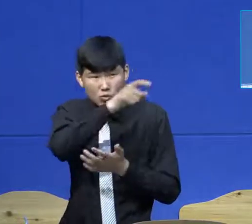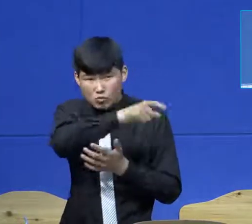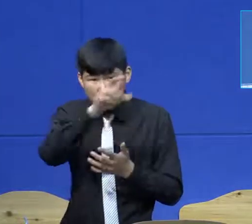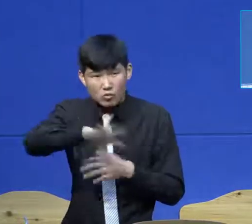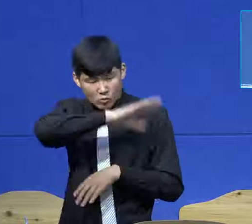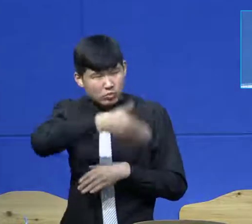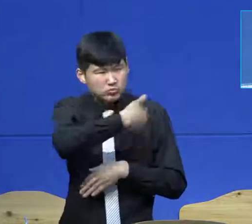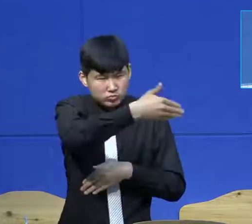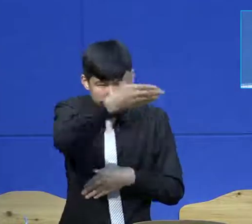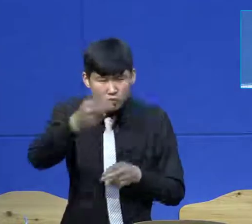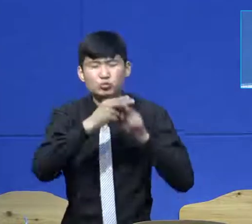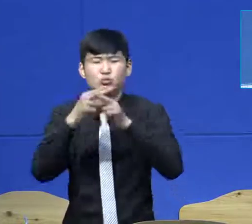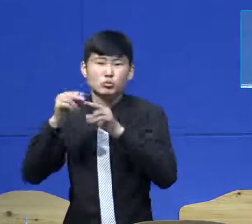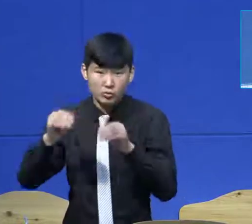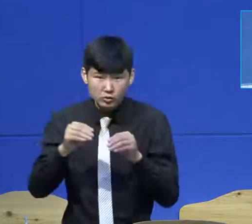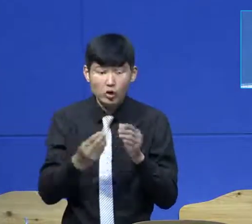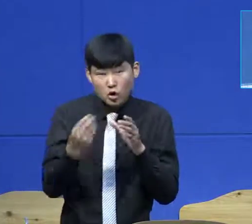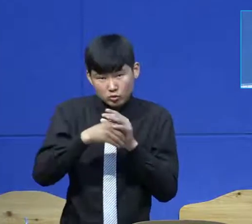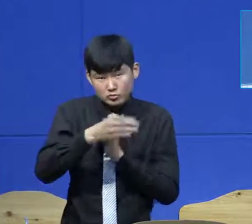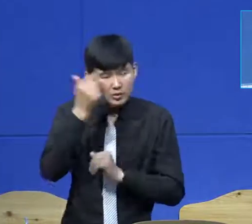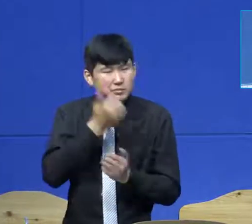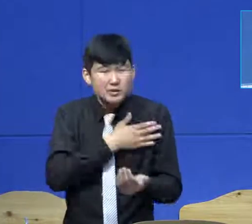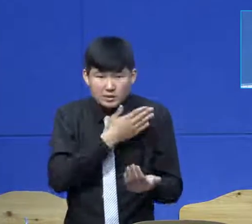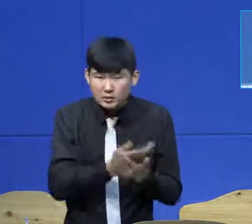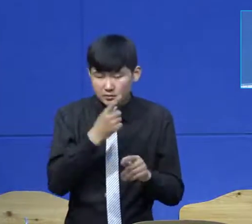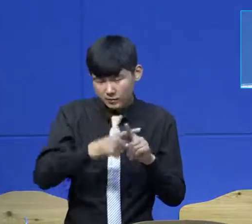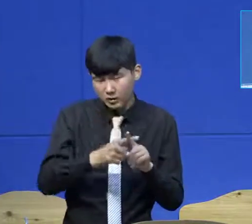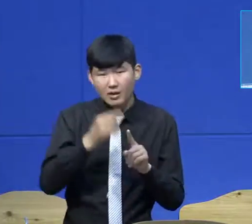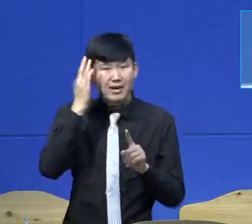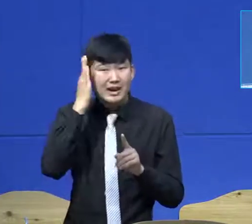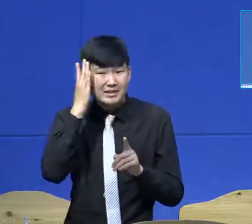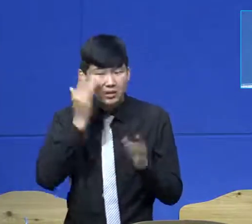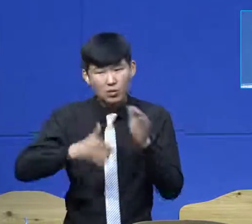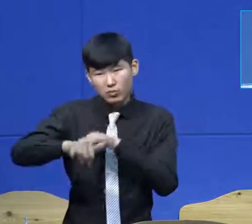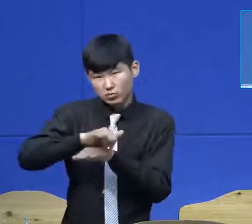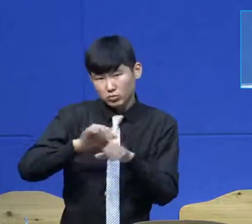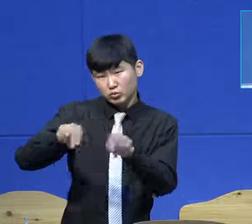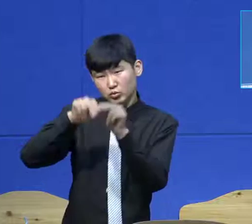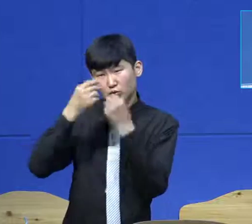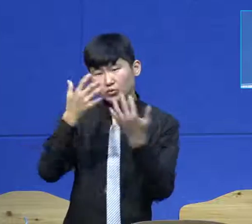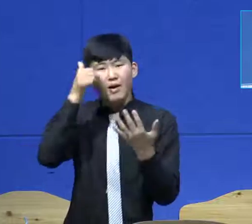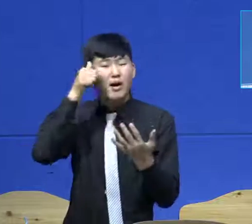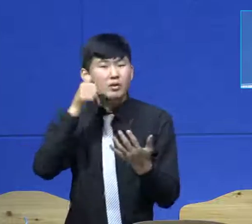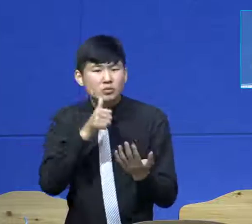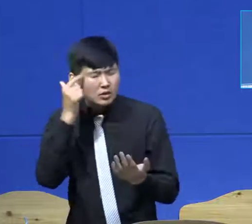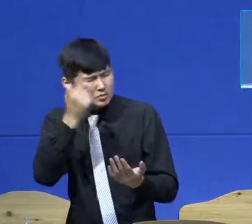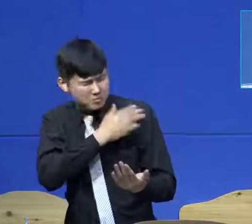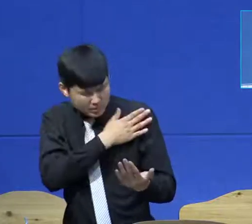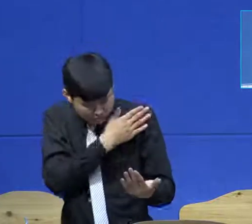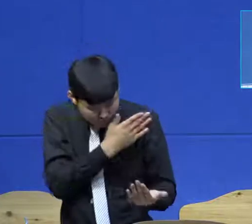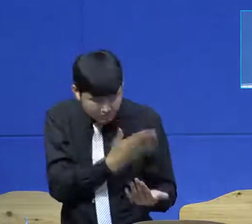бүгдийн зарцуулах туслах болно. Оролцсонд үнэхээр баярлалаа. Мөн гадаадын орон чуулганы олон ахад үсэр үнэхээр баярлалаа